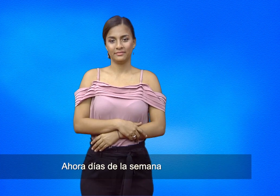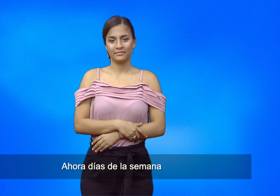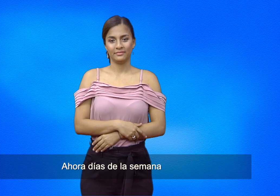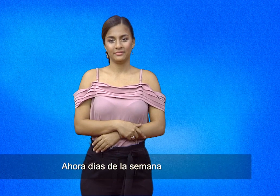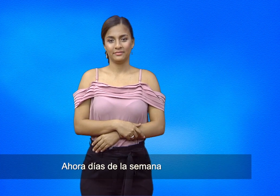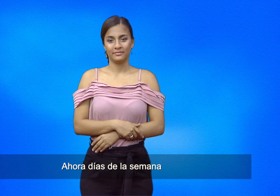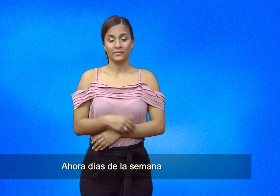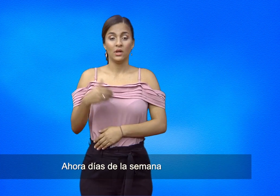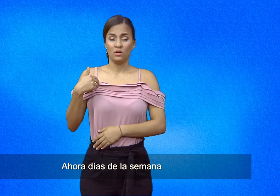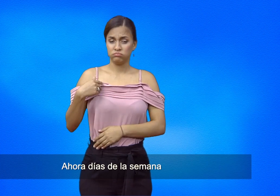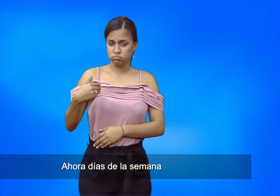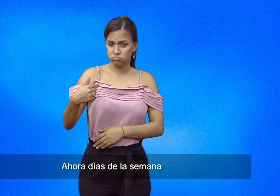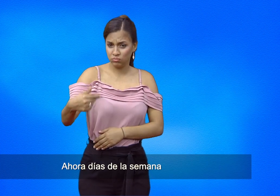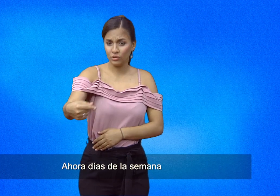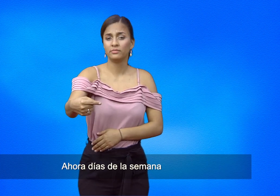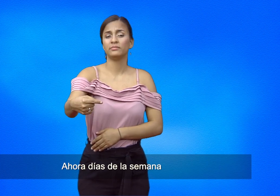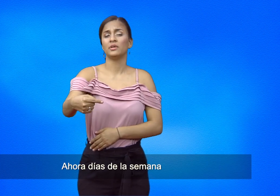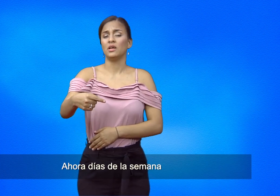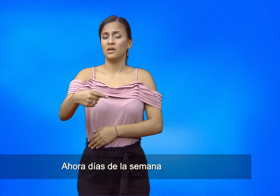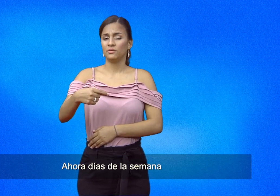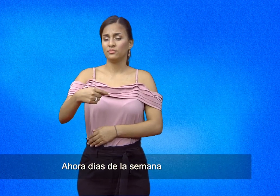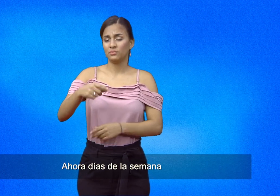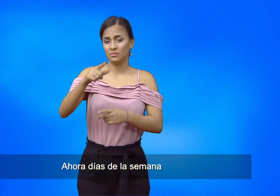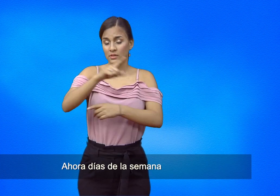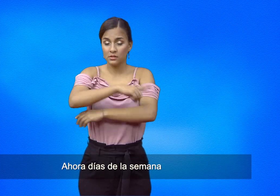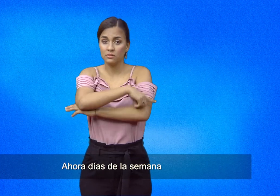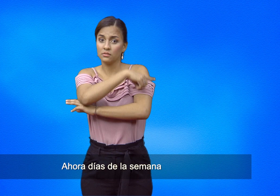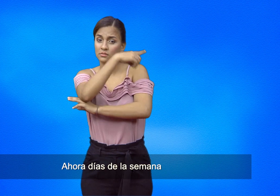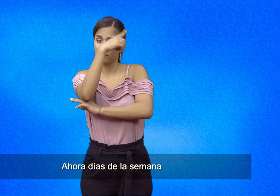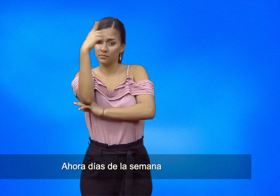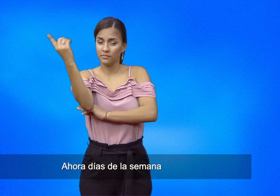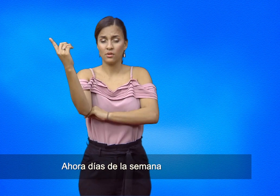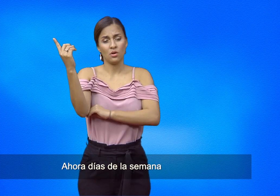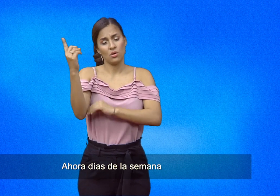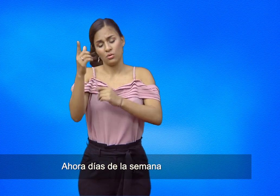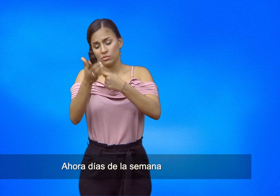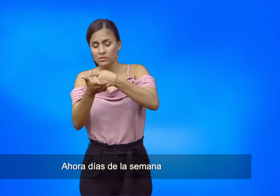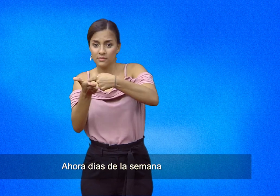ahora días de la semana